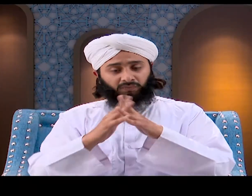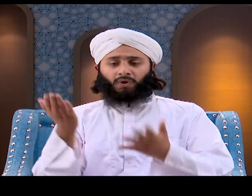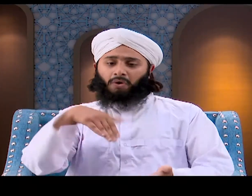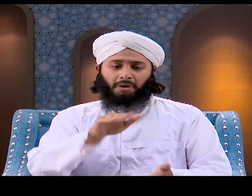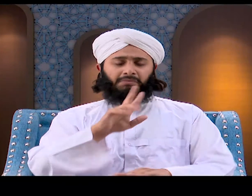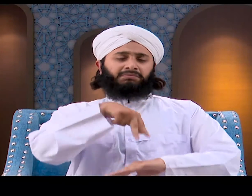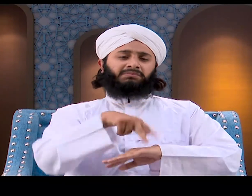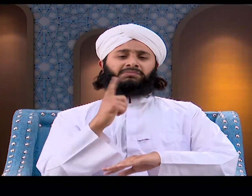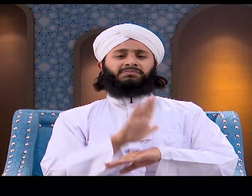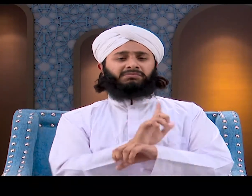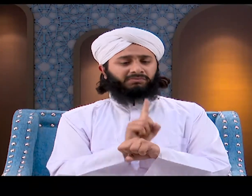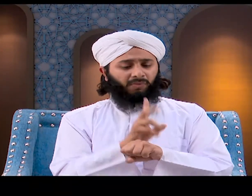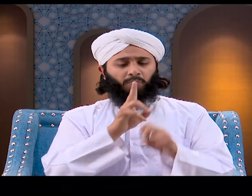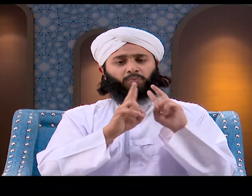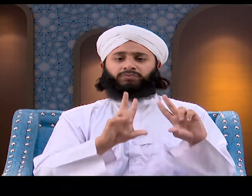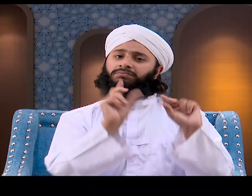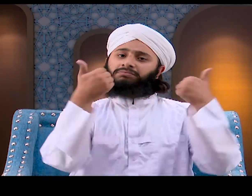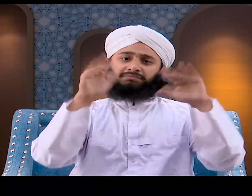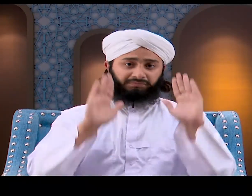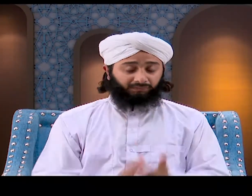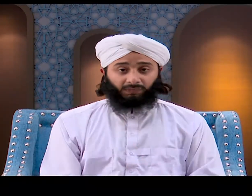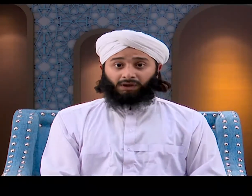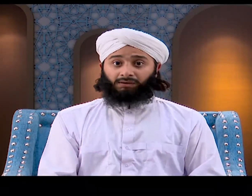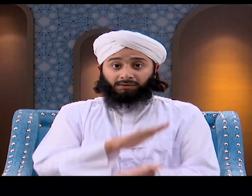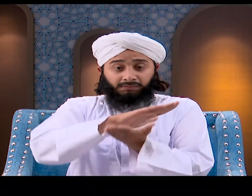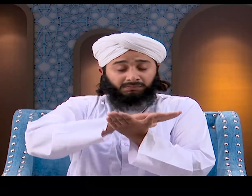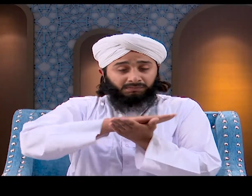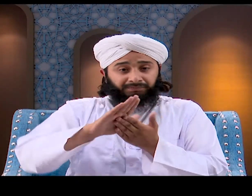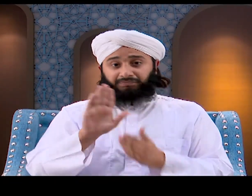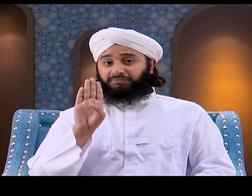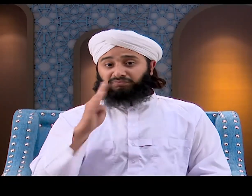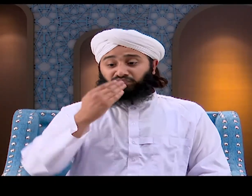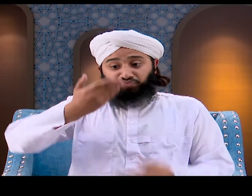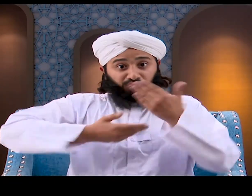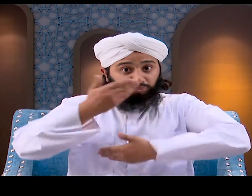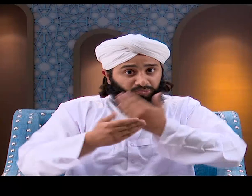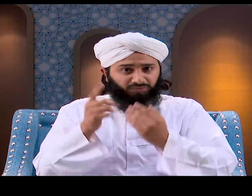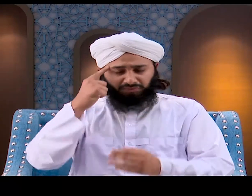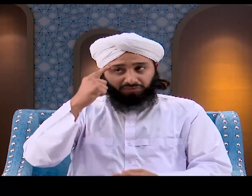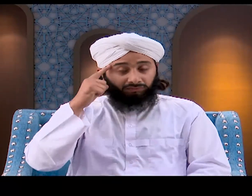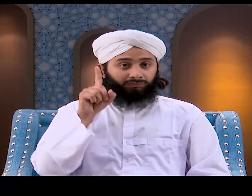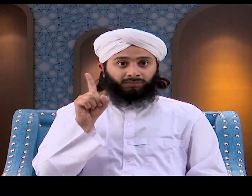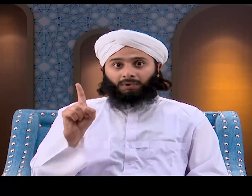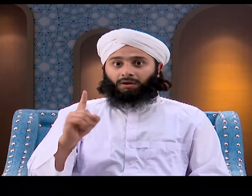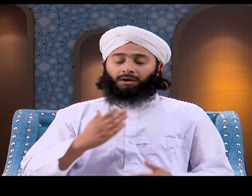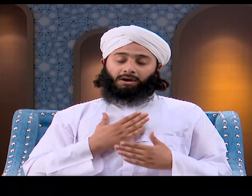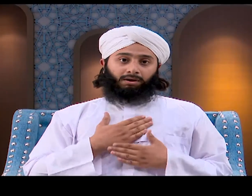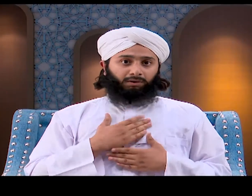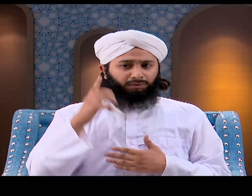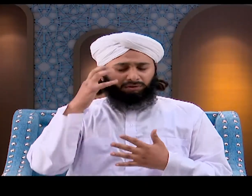خیمے کے پاس رکے، کچھ کہا اور چلے گئے۔ امام حسن بصری رحمت اللہ علیہ فرماتے ہیں، یہ دیکھ کر مجھے بڑی حیرانی ہوئی۔ میں نے کسی سے